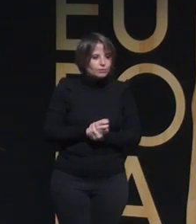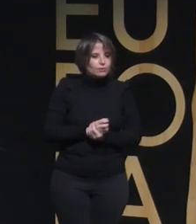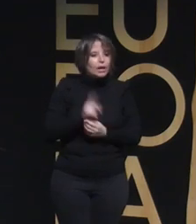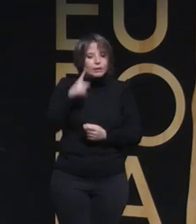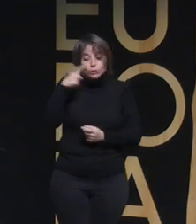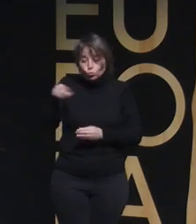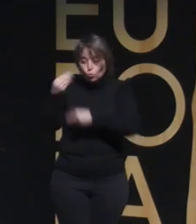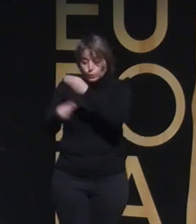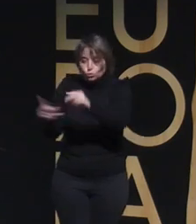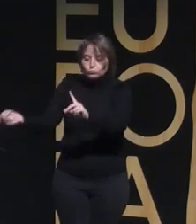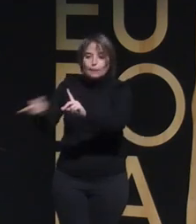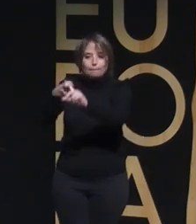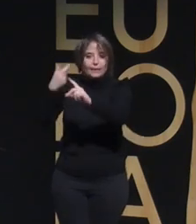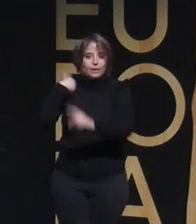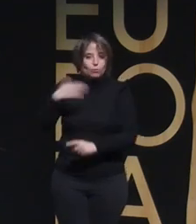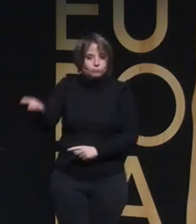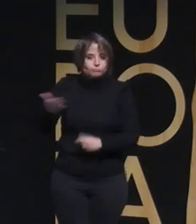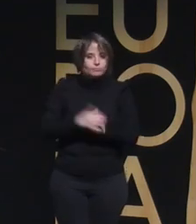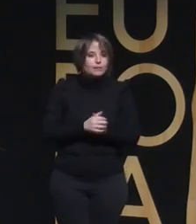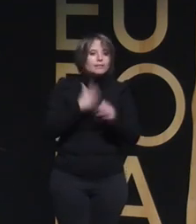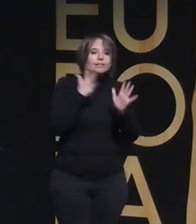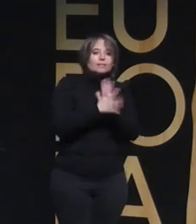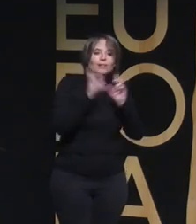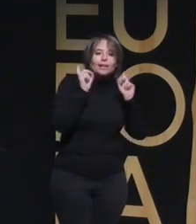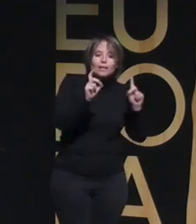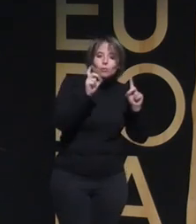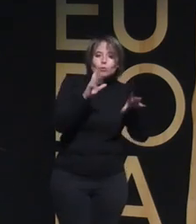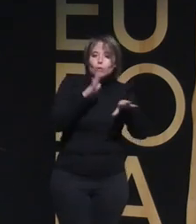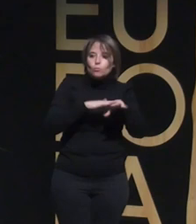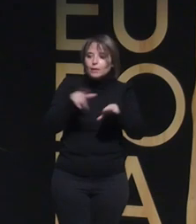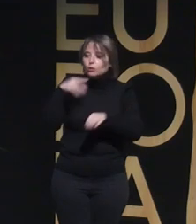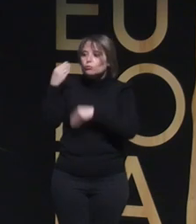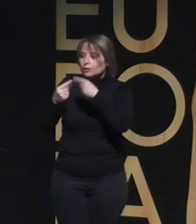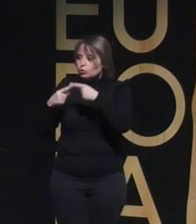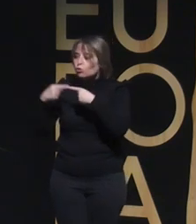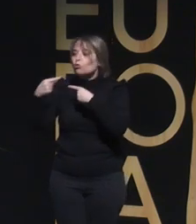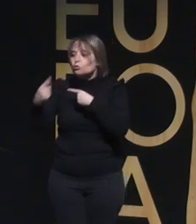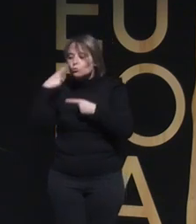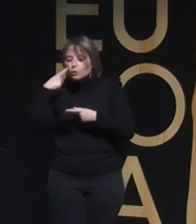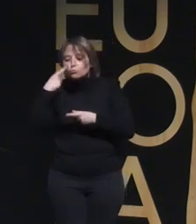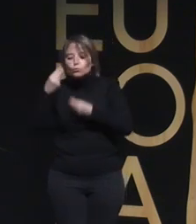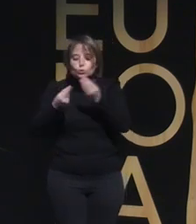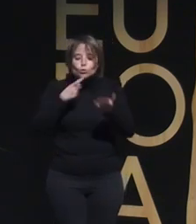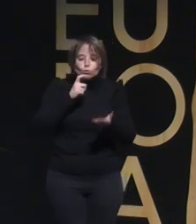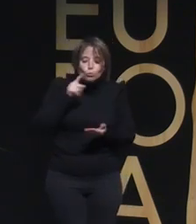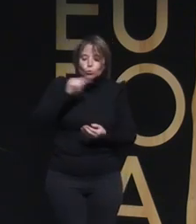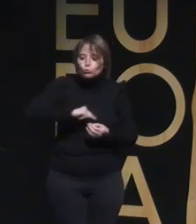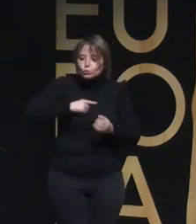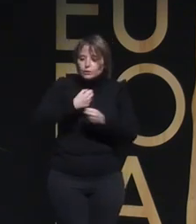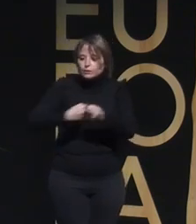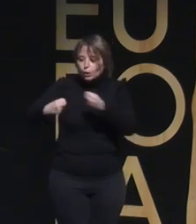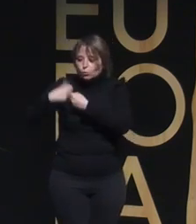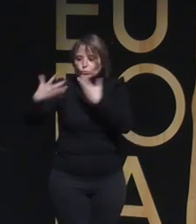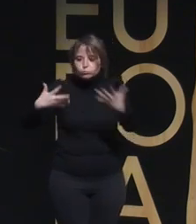pillado, ¿no? Entonces, es más educar en la culpa de esto que has hecho, de una consecuencia, y cómo te sientes que has hecho, cómo crees que le sienta al otro lo que has hecho,